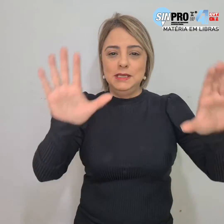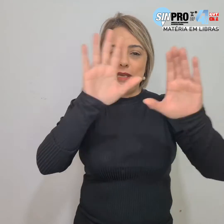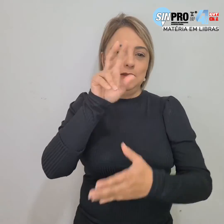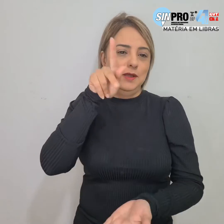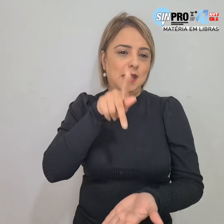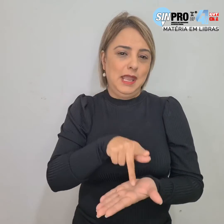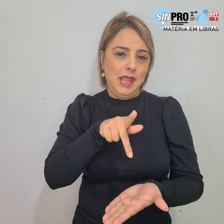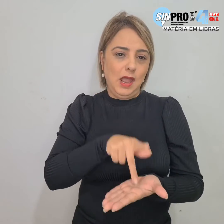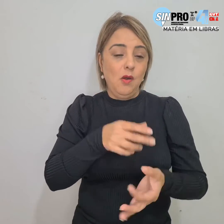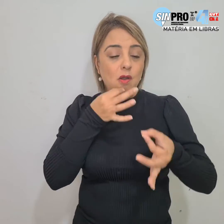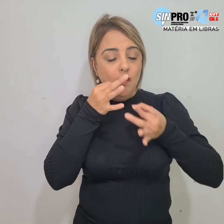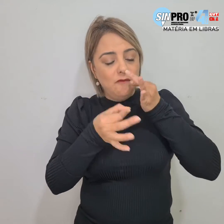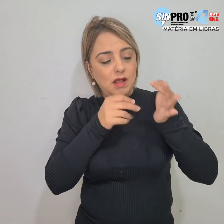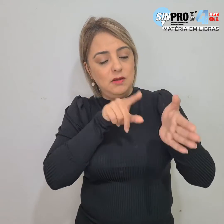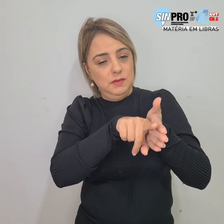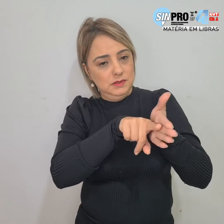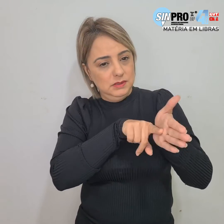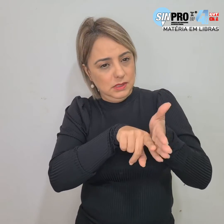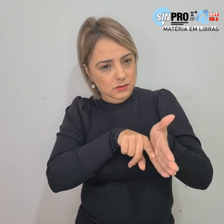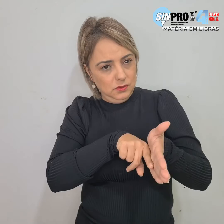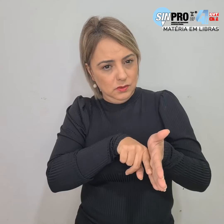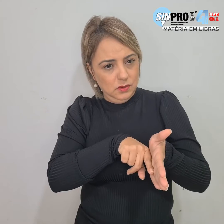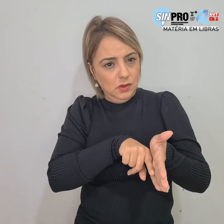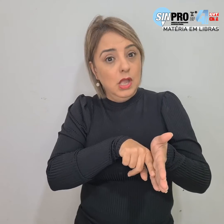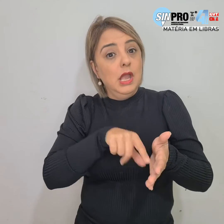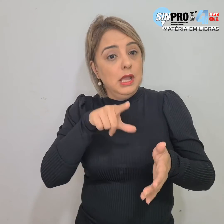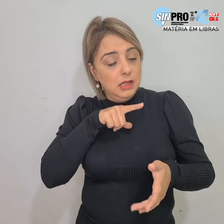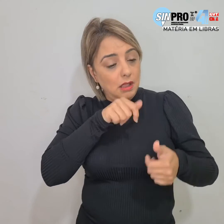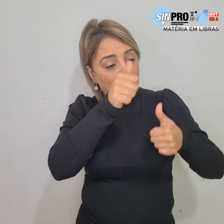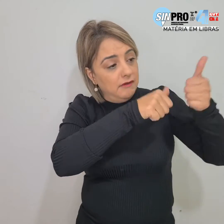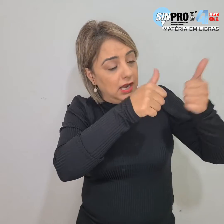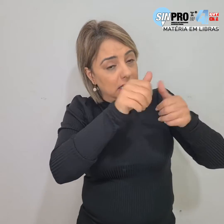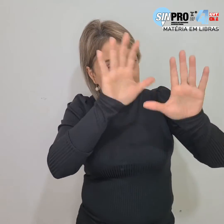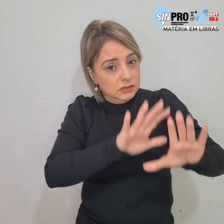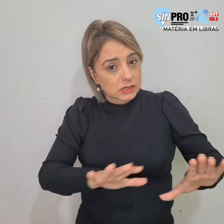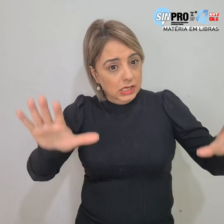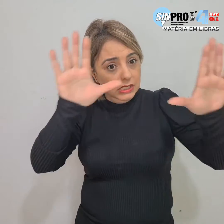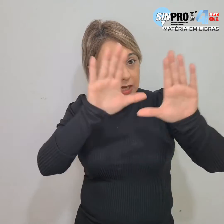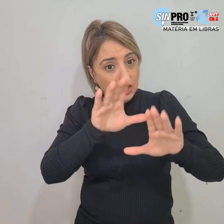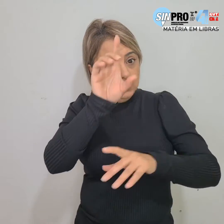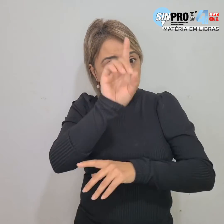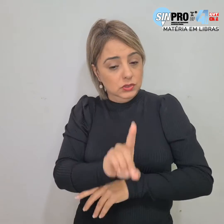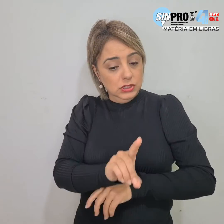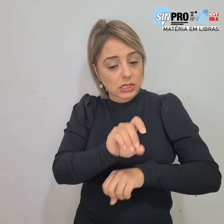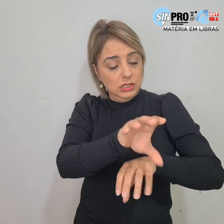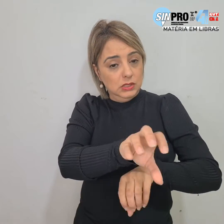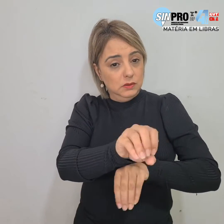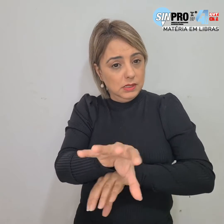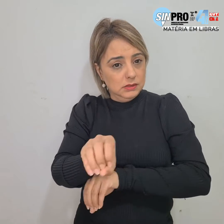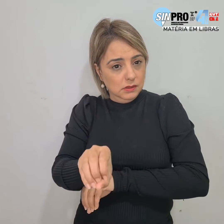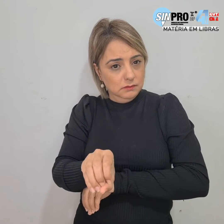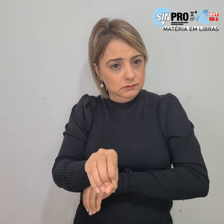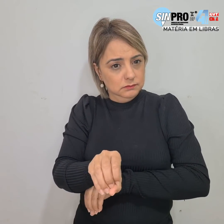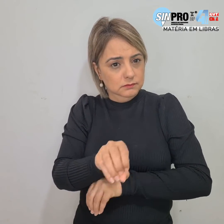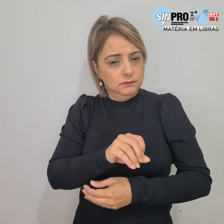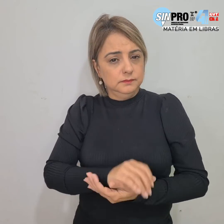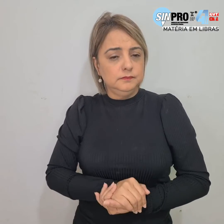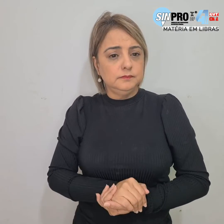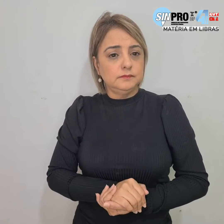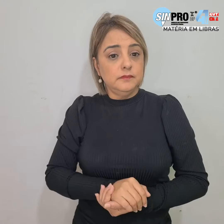pesquisador, que ainda avalia o cenário do ponto de vista do direito à educação. Se estamos falando de um direito que